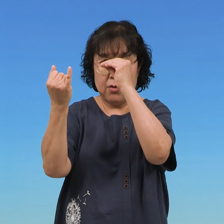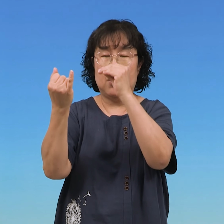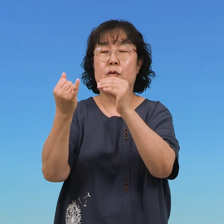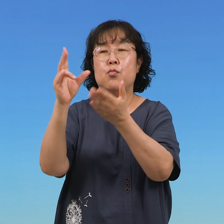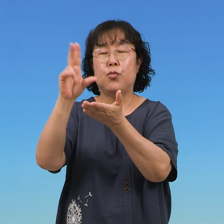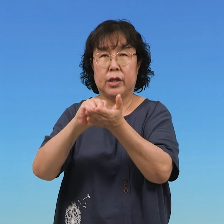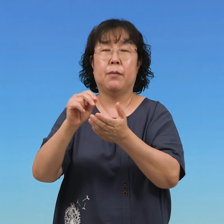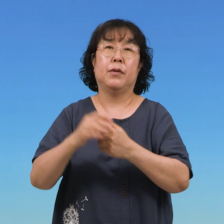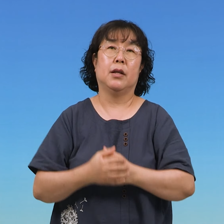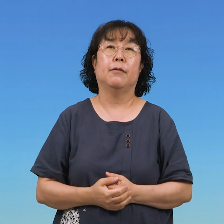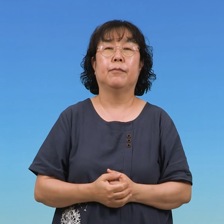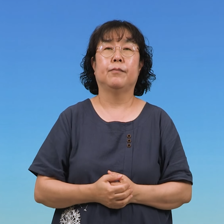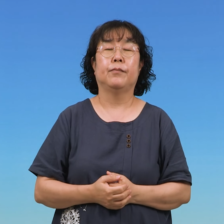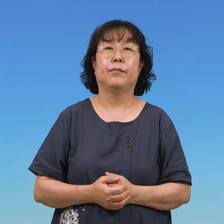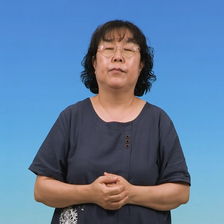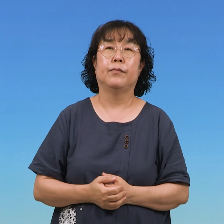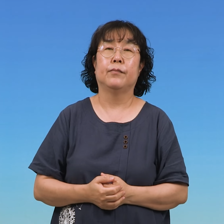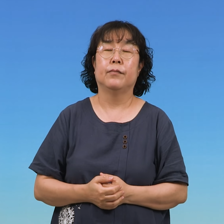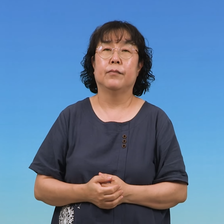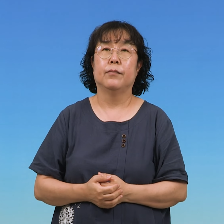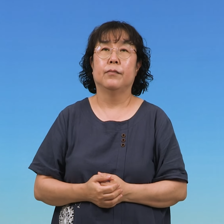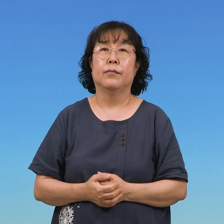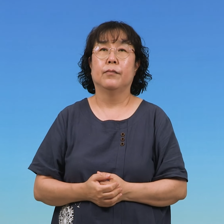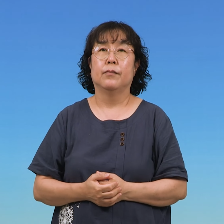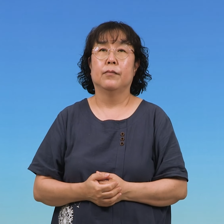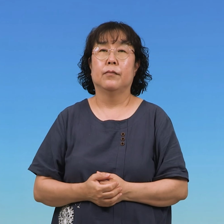바탕의 문제라는 거예요.